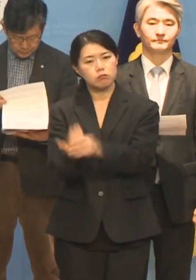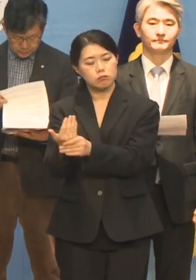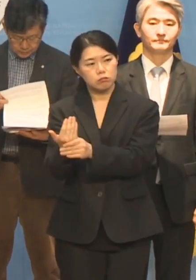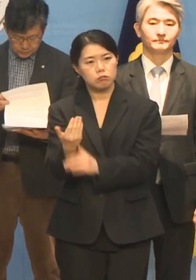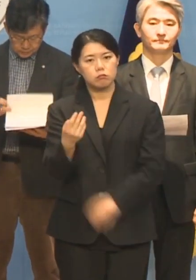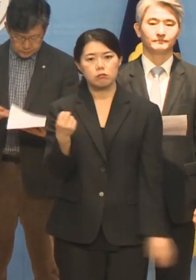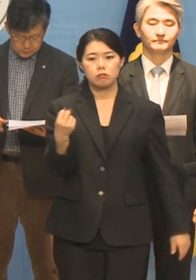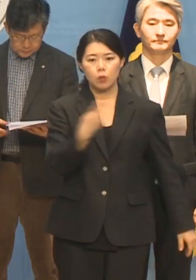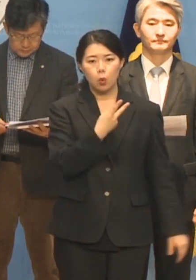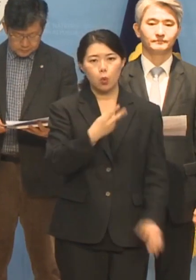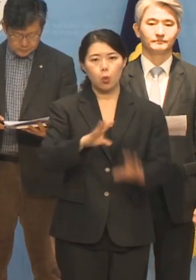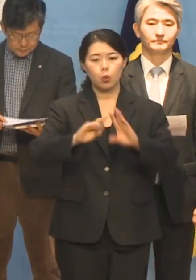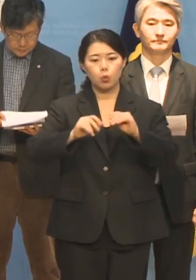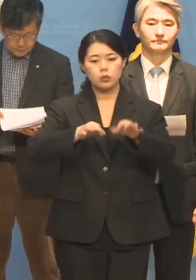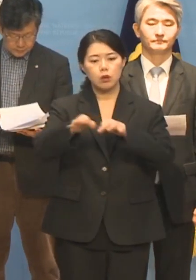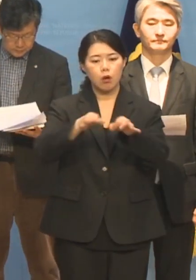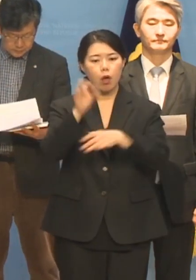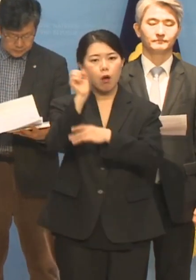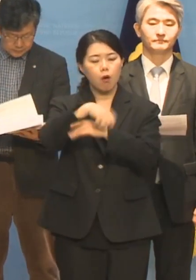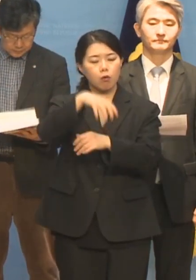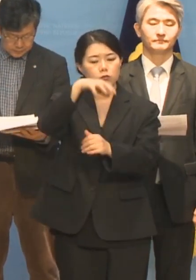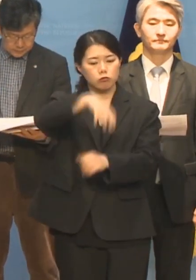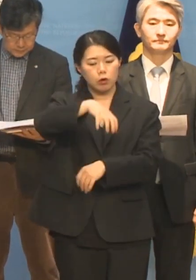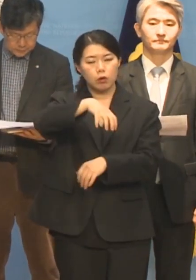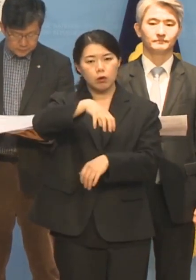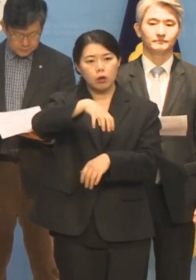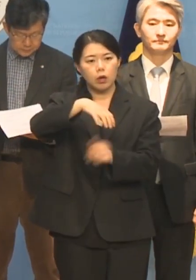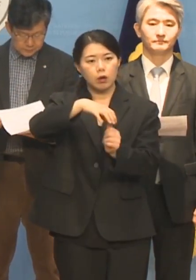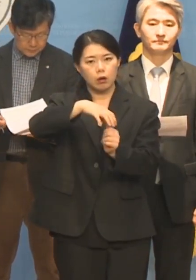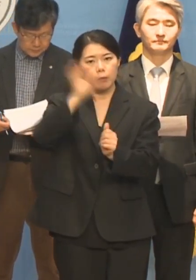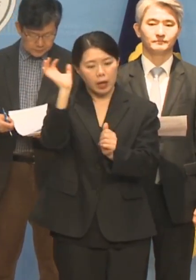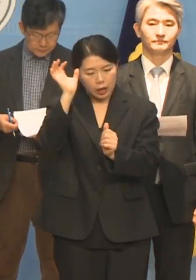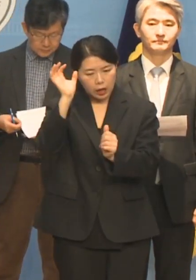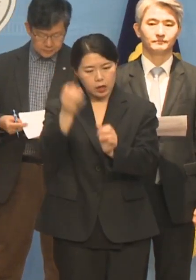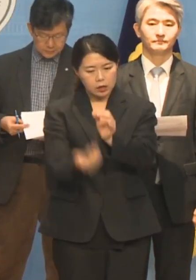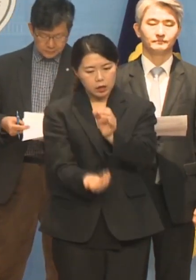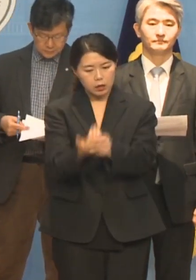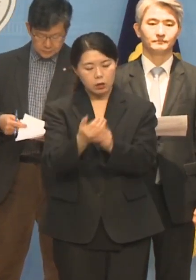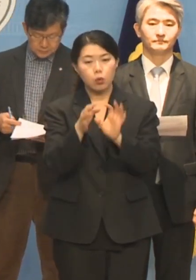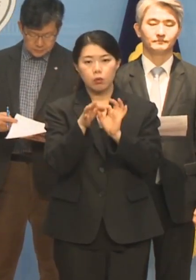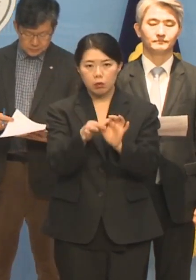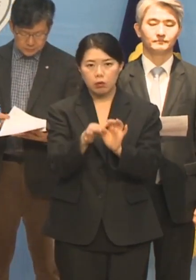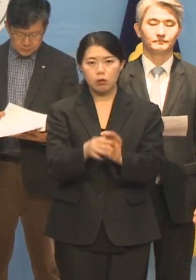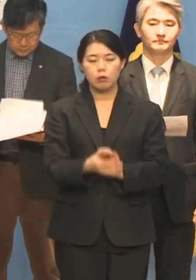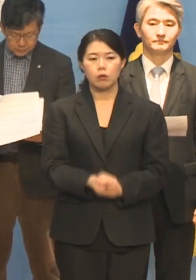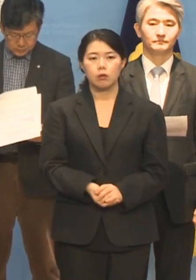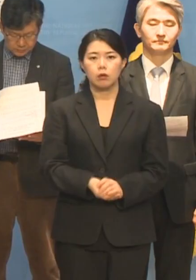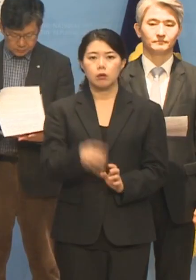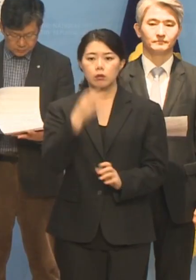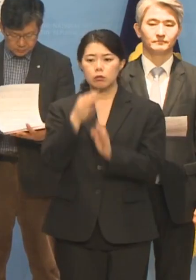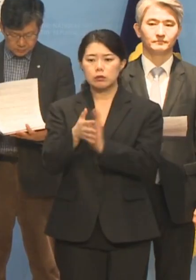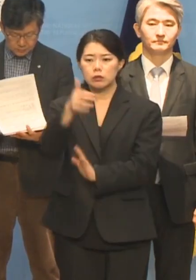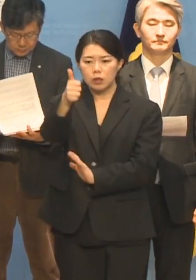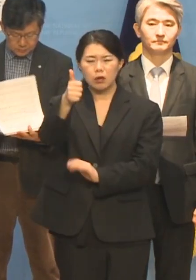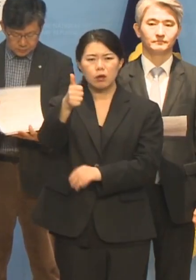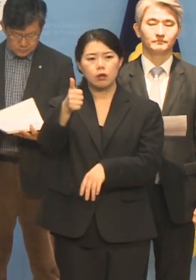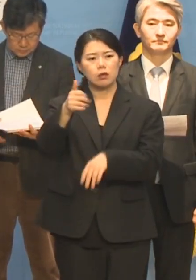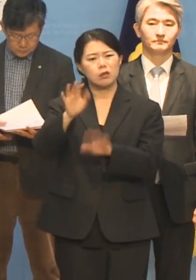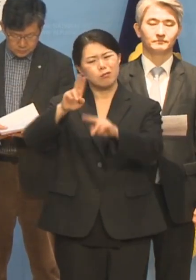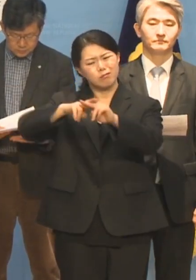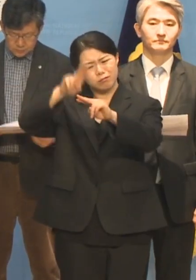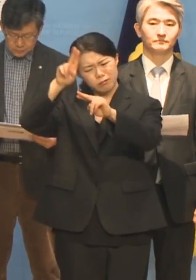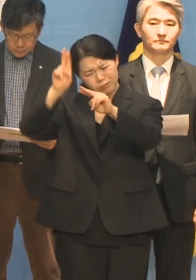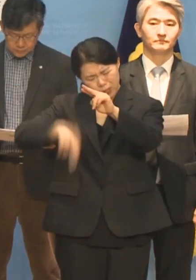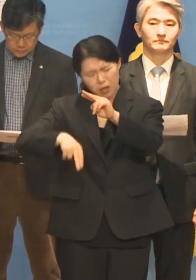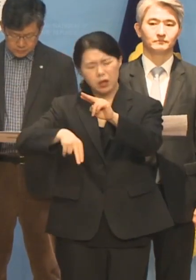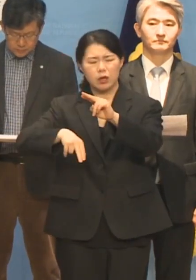이번 토지거래 허가구역 이 참사와 관련해서 오세훈 시장은 시장직을